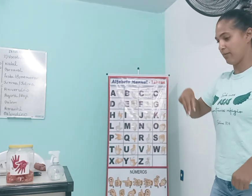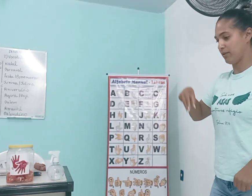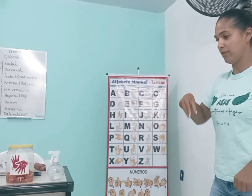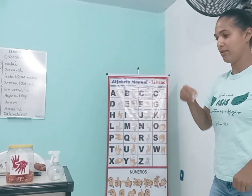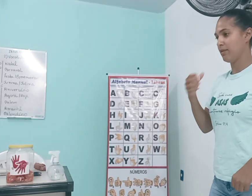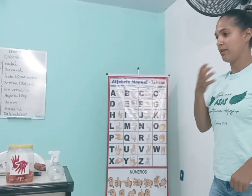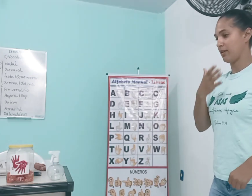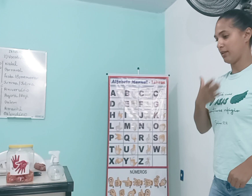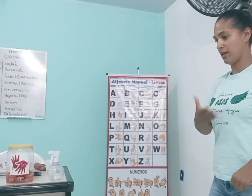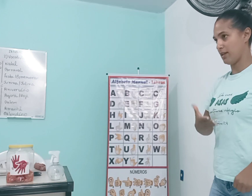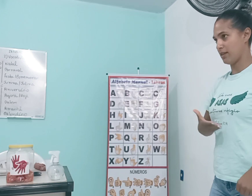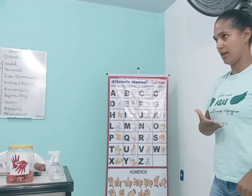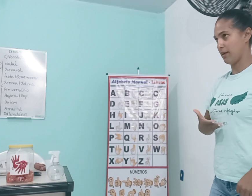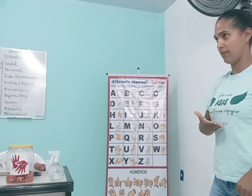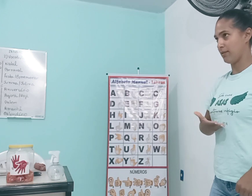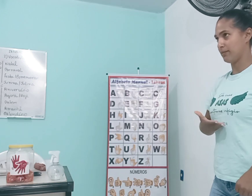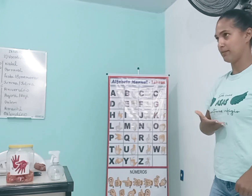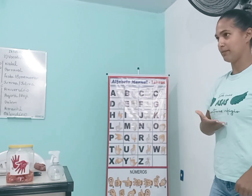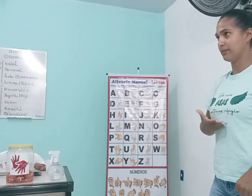novembro, dezembro,